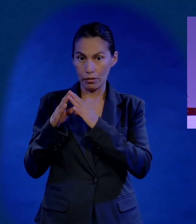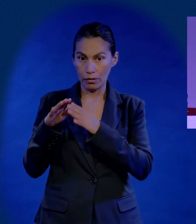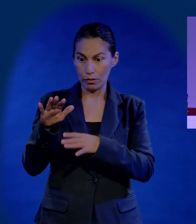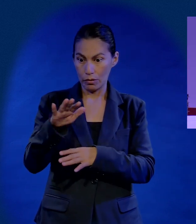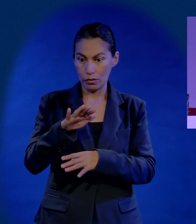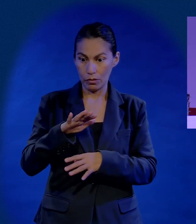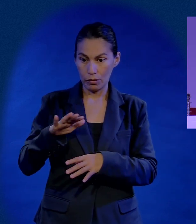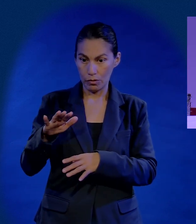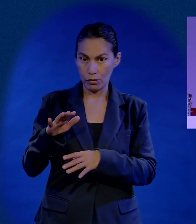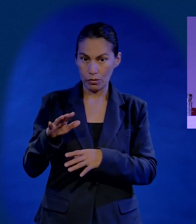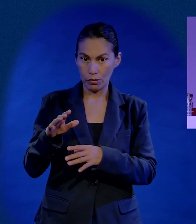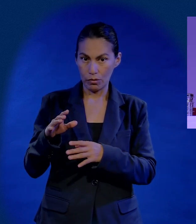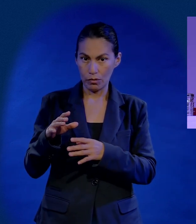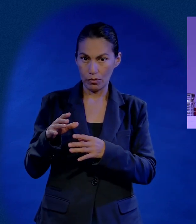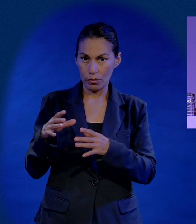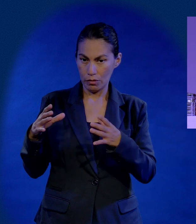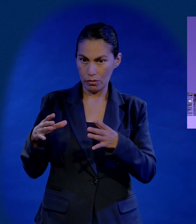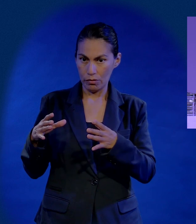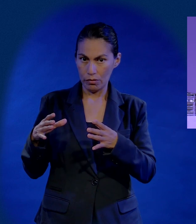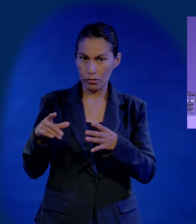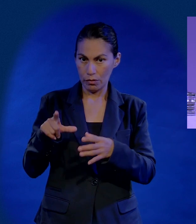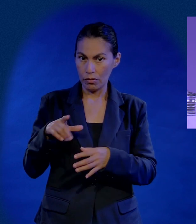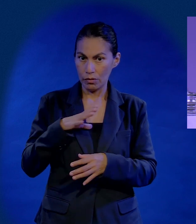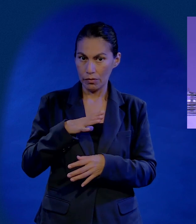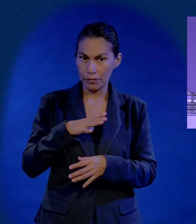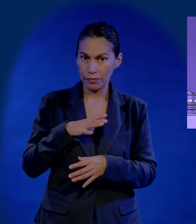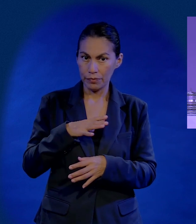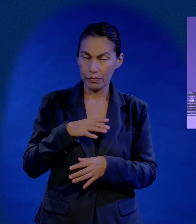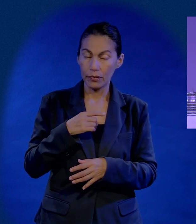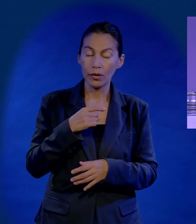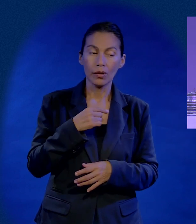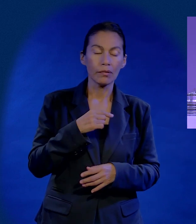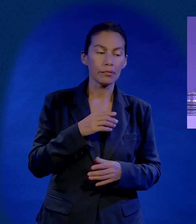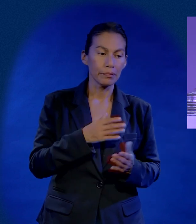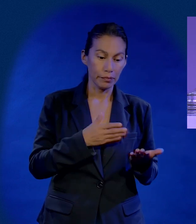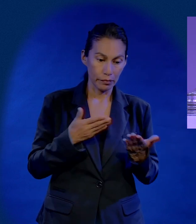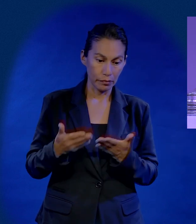Mi mamá llega a la casa donde estaba la demostración y me dice,